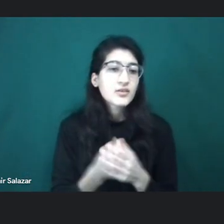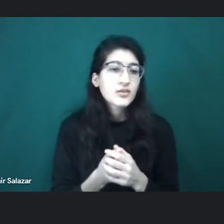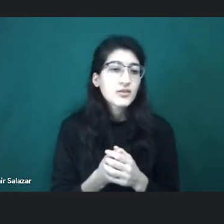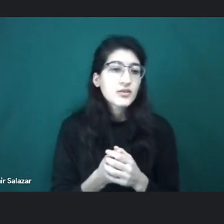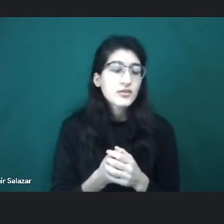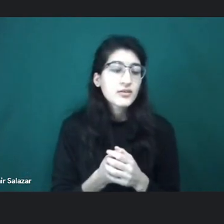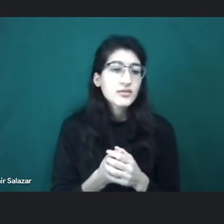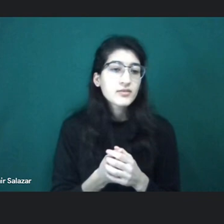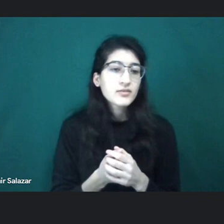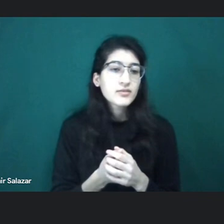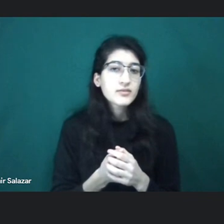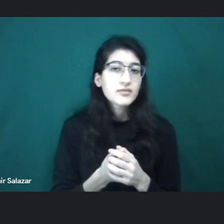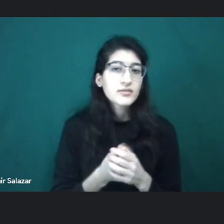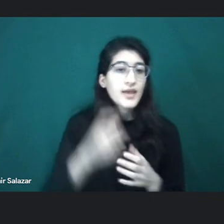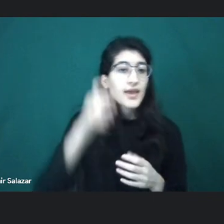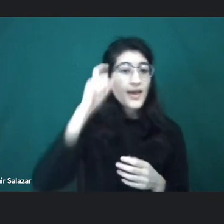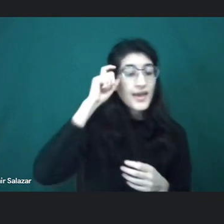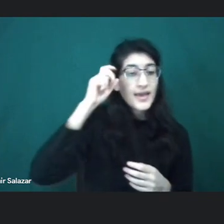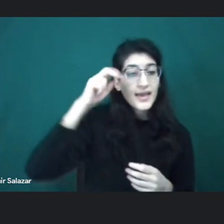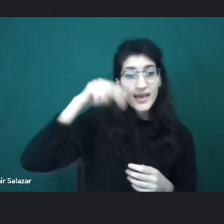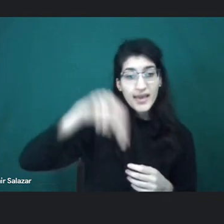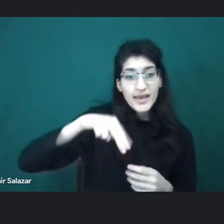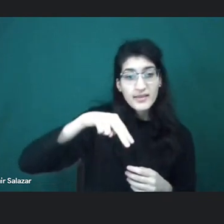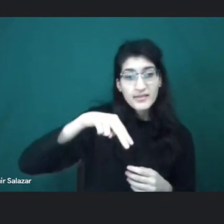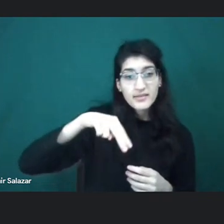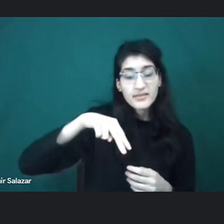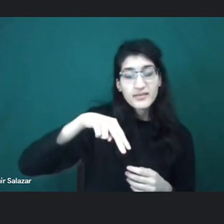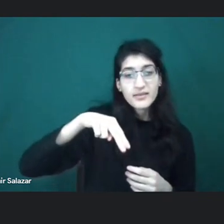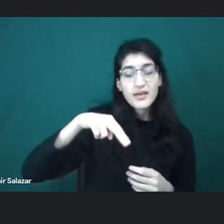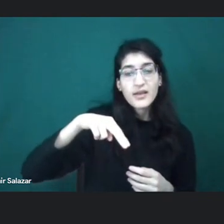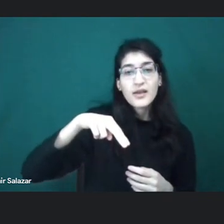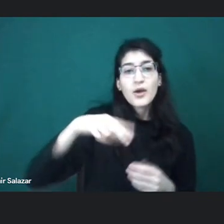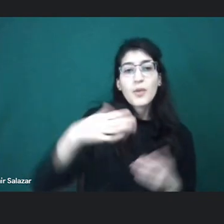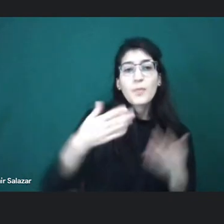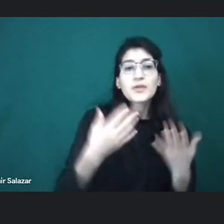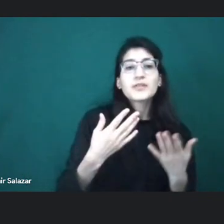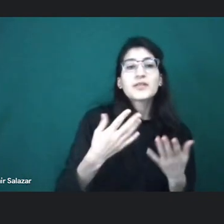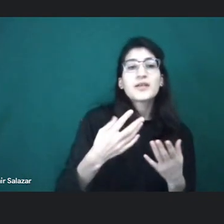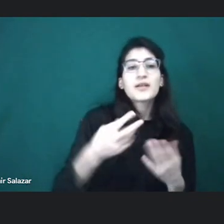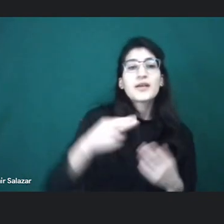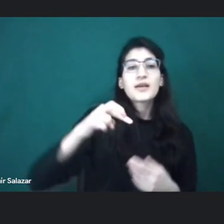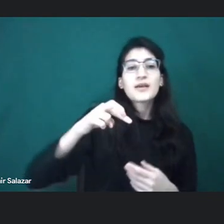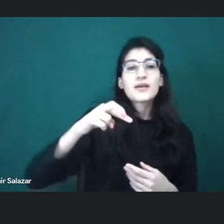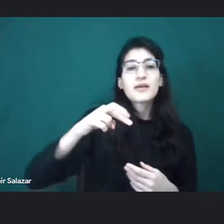cuando es prefijo o sufijo, convierte a una palabra en verbo.